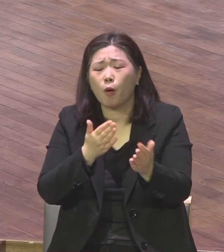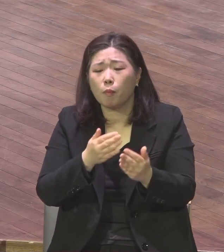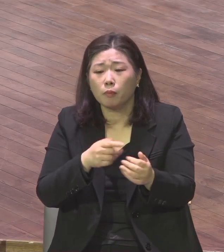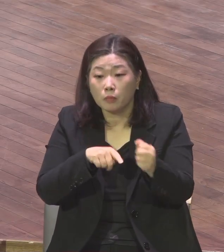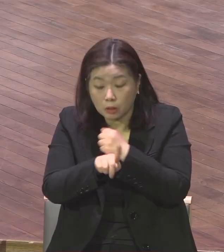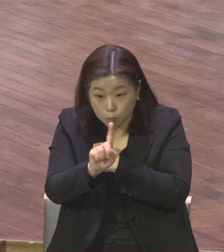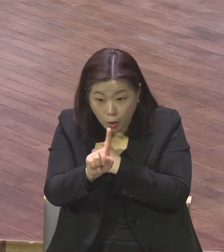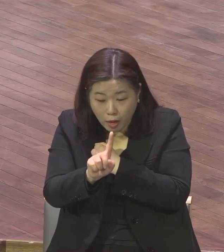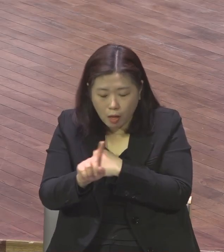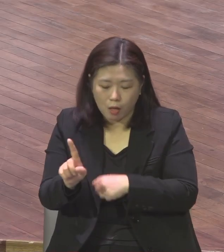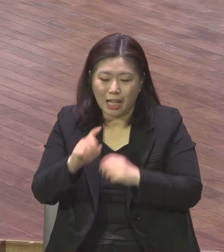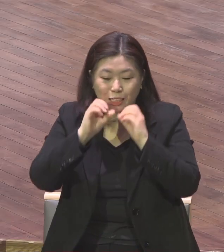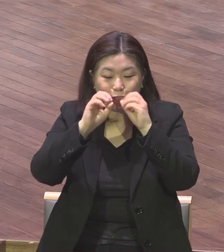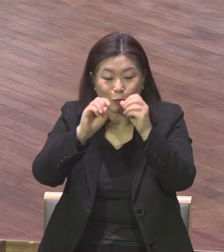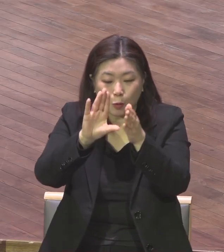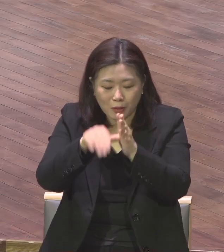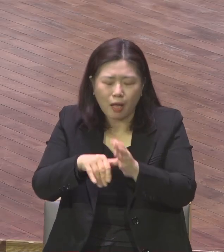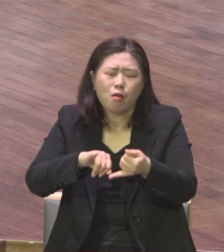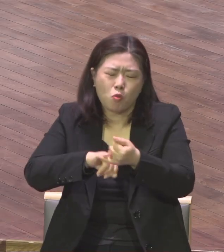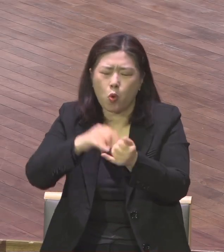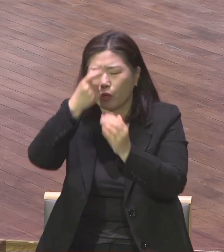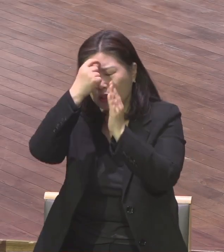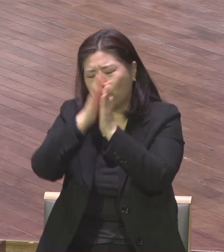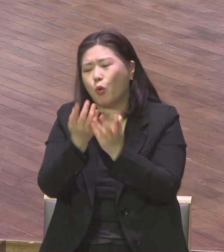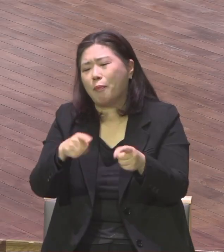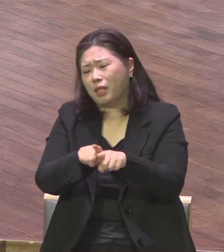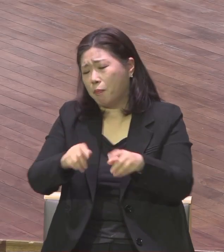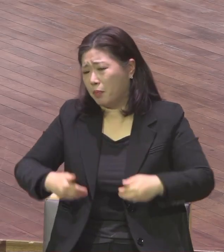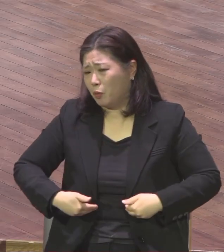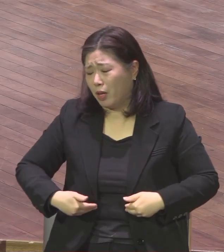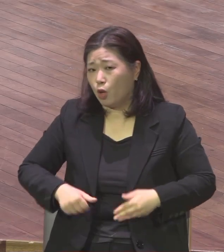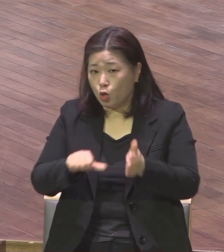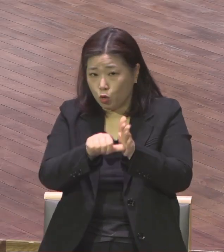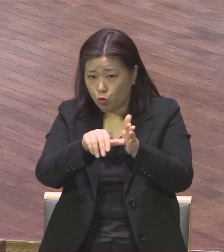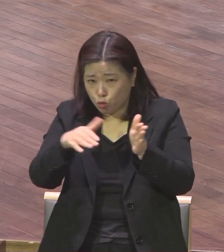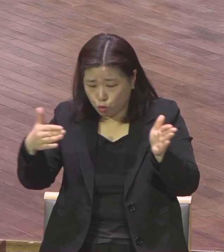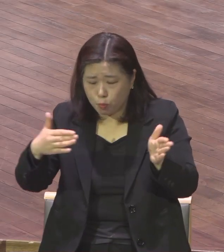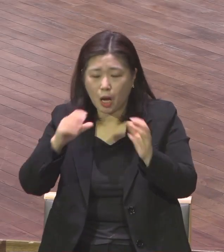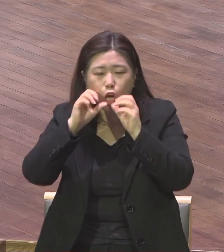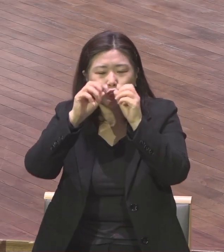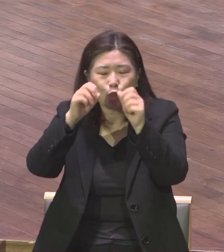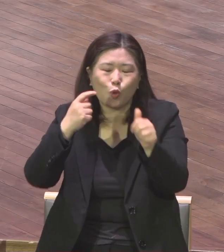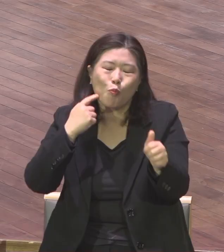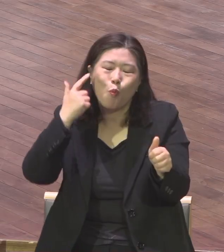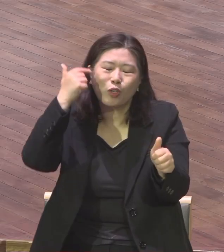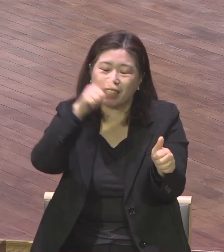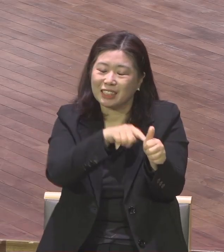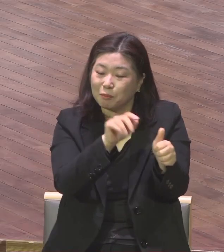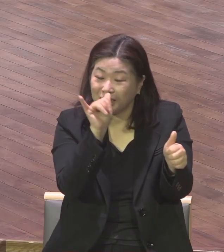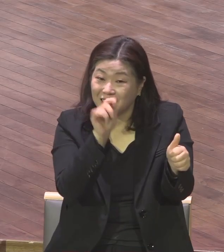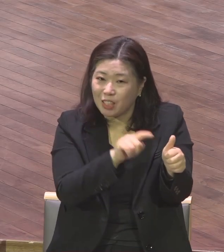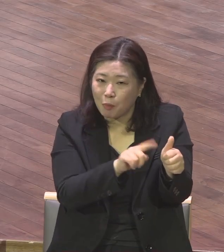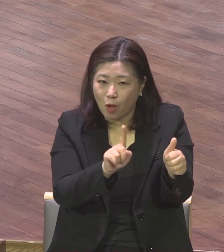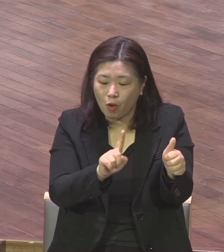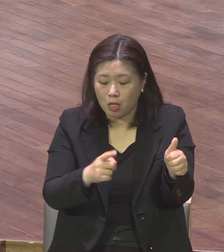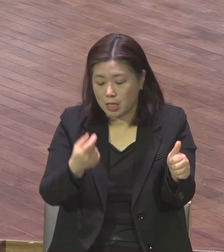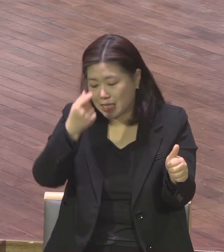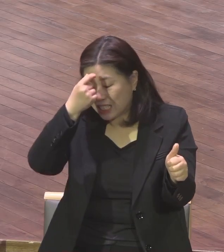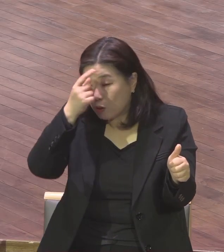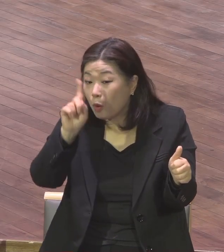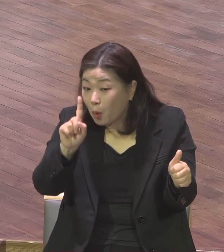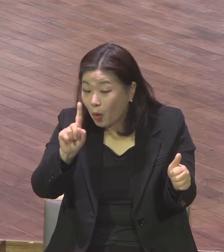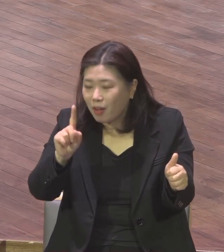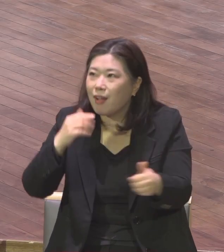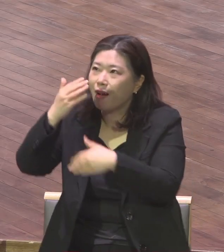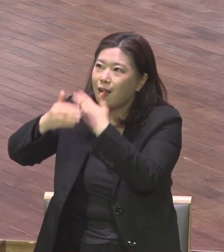기도의 성자로 불리는 이엠 바운즈가 이런 말을 했어요. 기도는 우리를 통하여 흘러가는 하나님의 능력이요